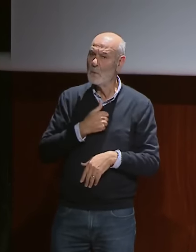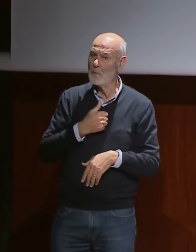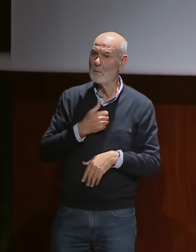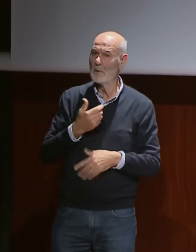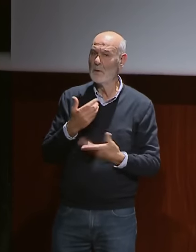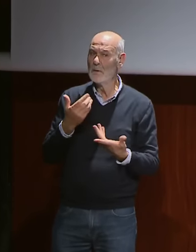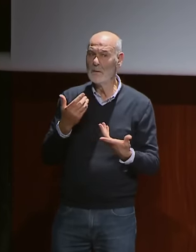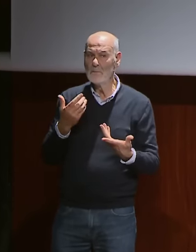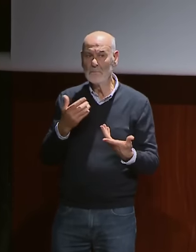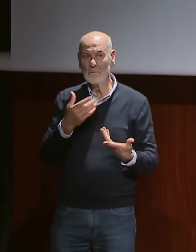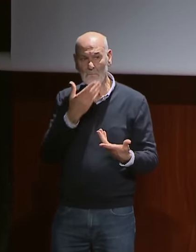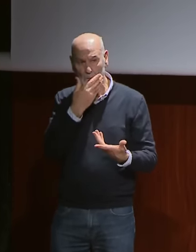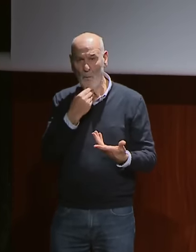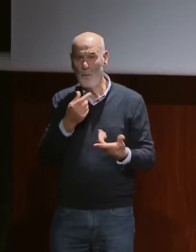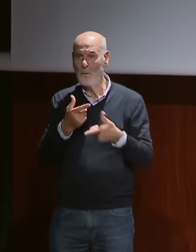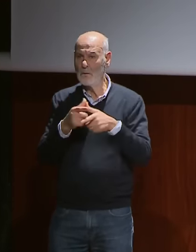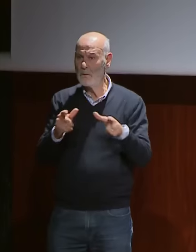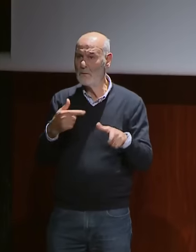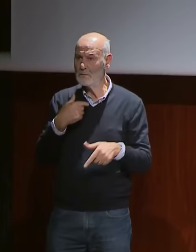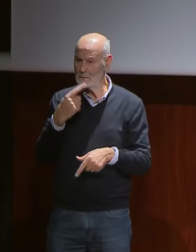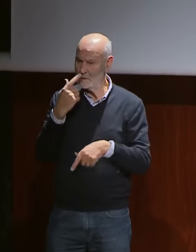les yeux sur ce que c'était que